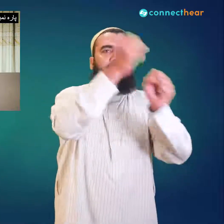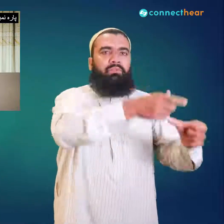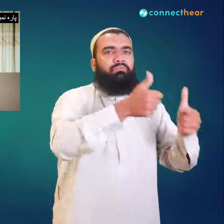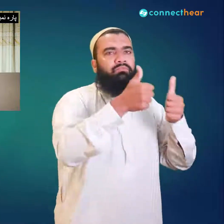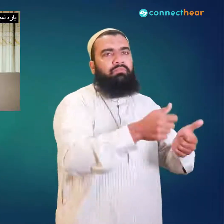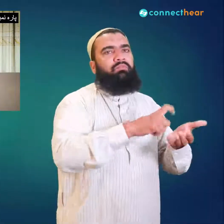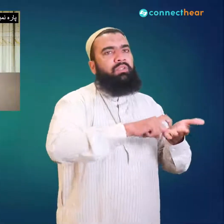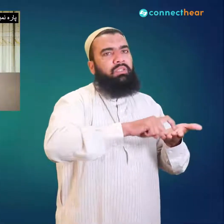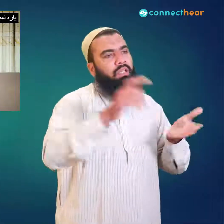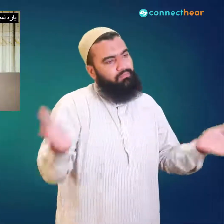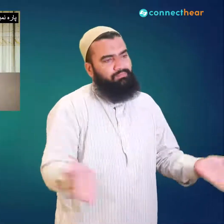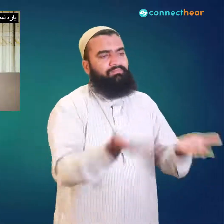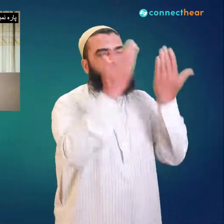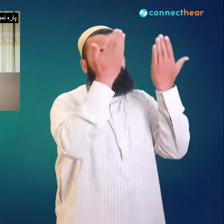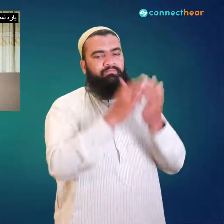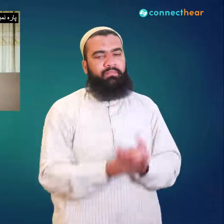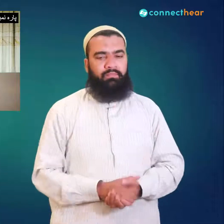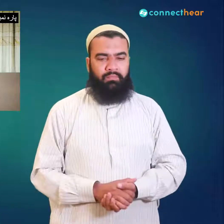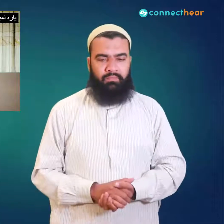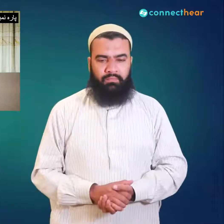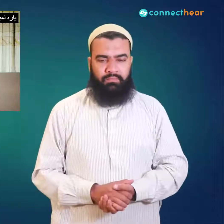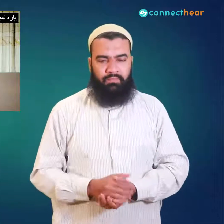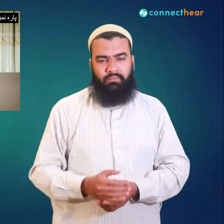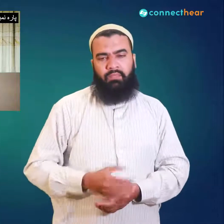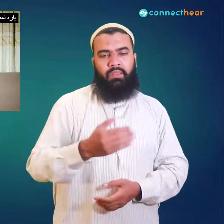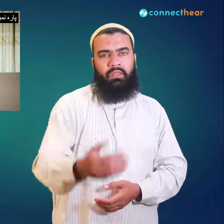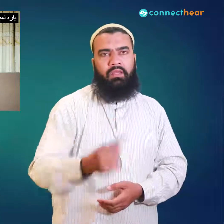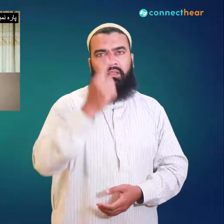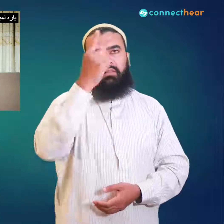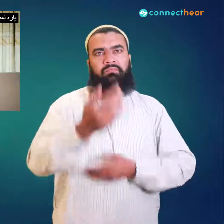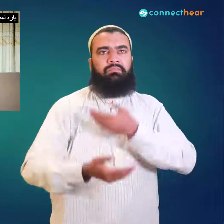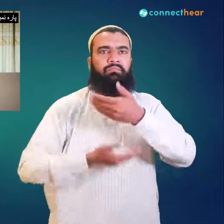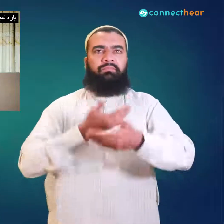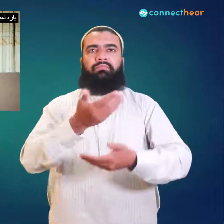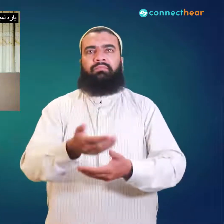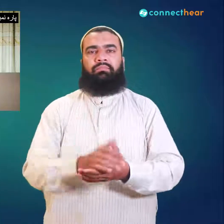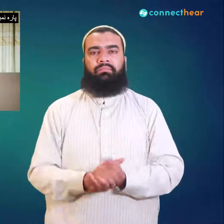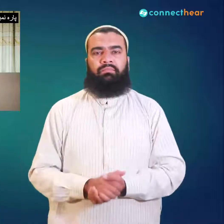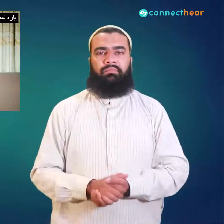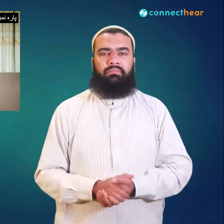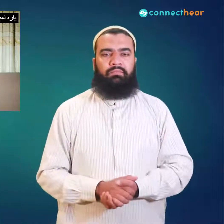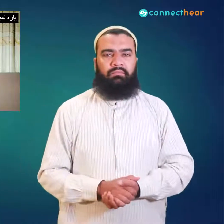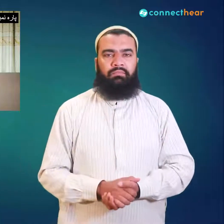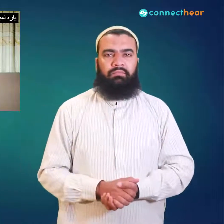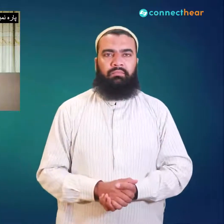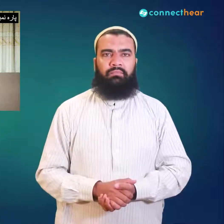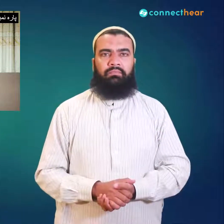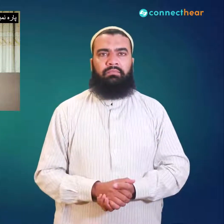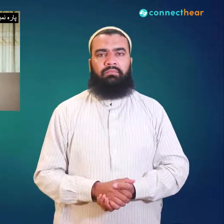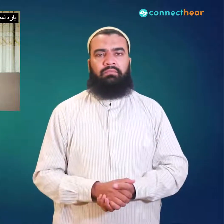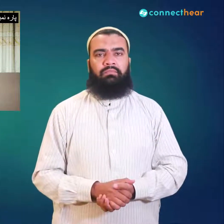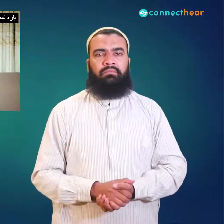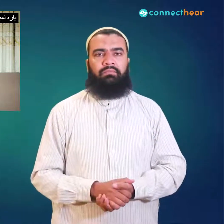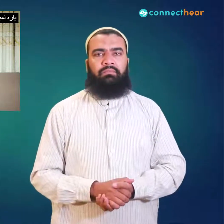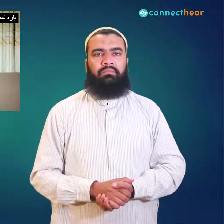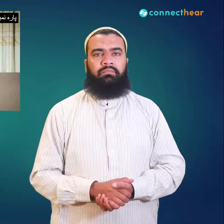رکوع نمبر 3، آیت نمبر 111، ان اللہ اشتری من